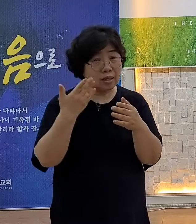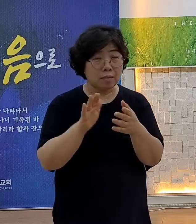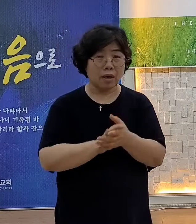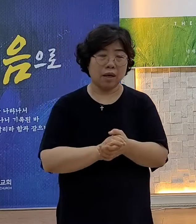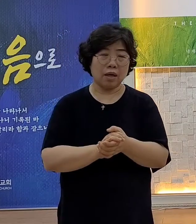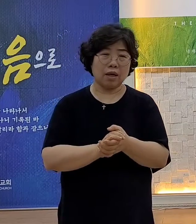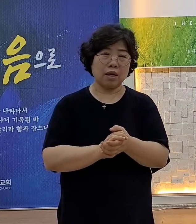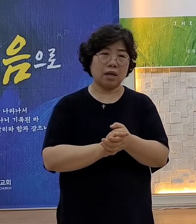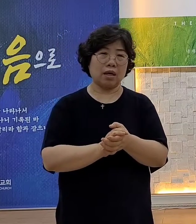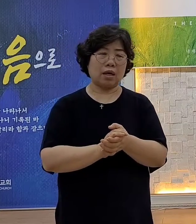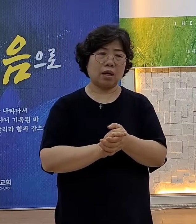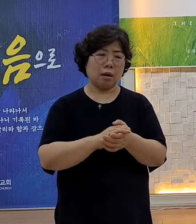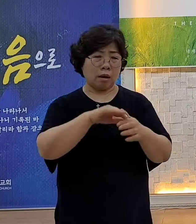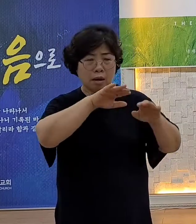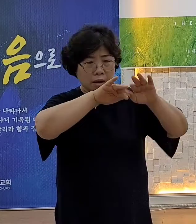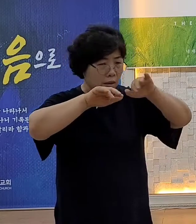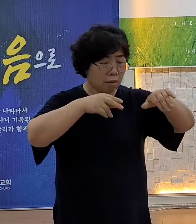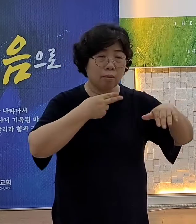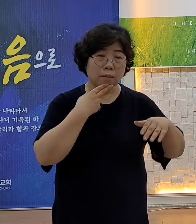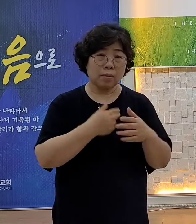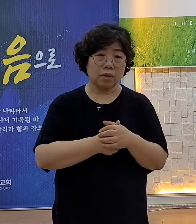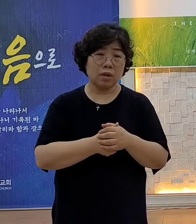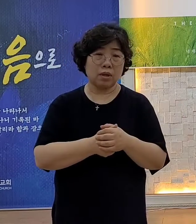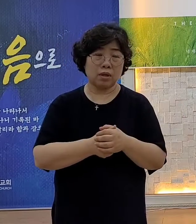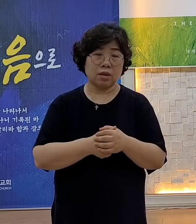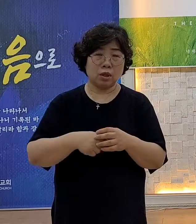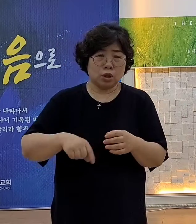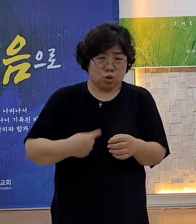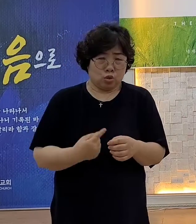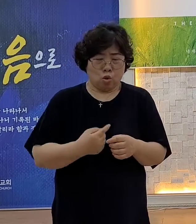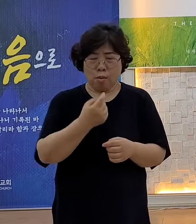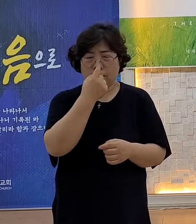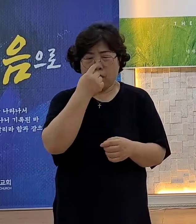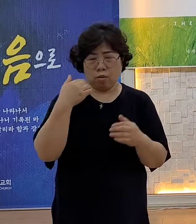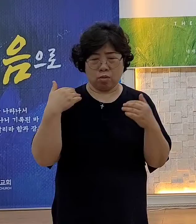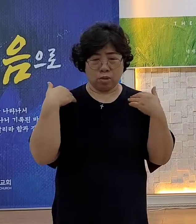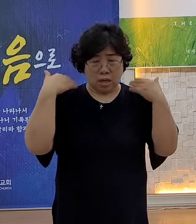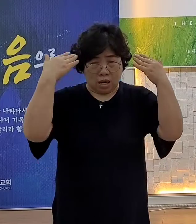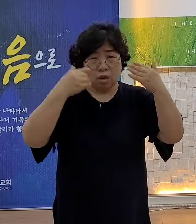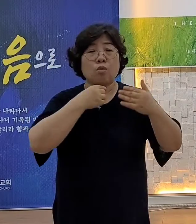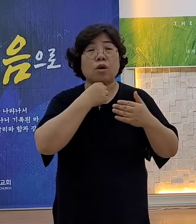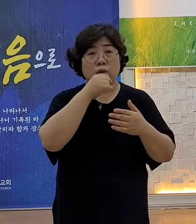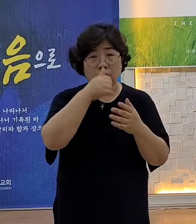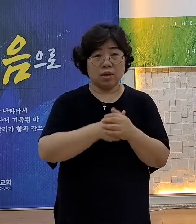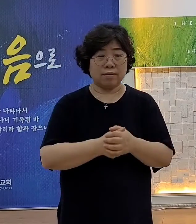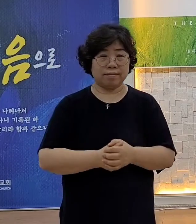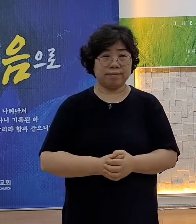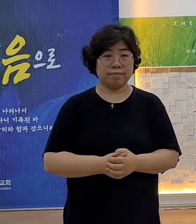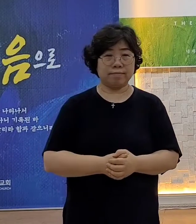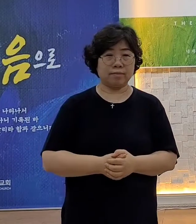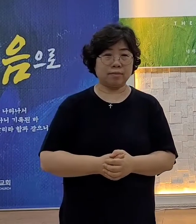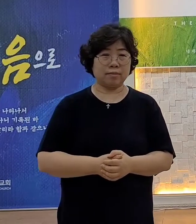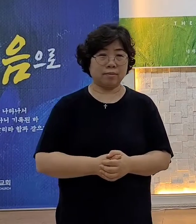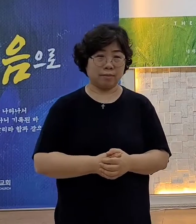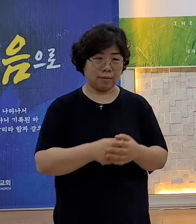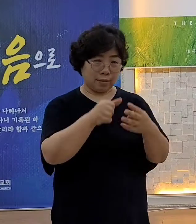얼마나 드린 게 얼마나 감사. 여러분 우리 아이들이 어떤 애는 막 그 당근 마켓에 뭐 자기 필요한 게